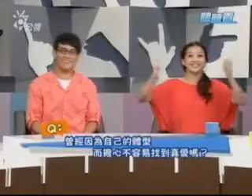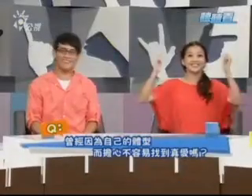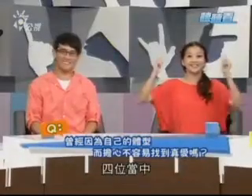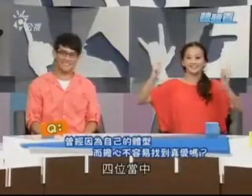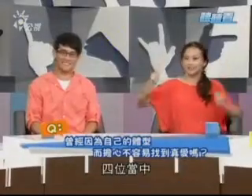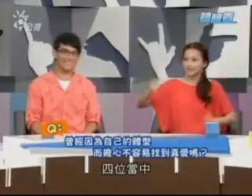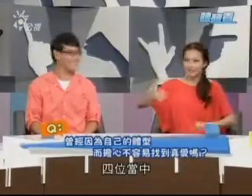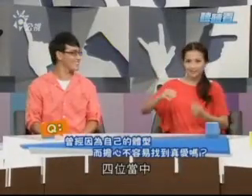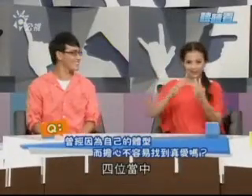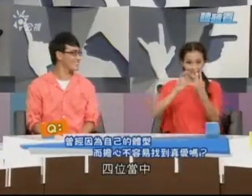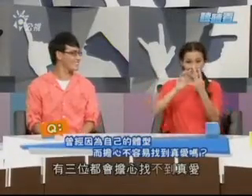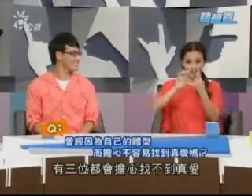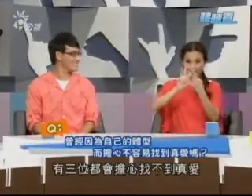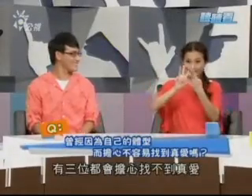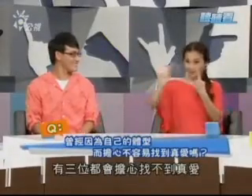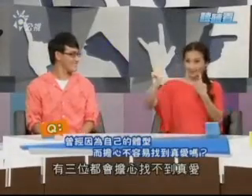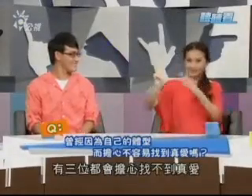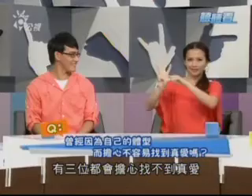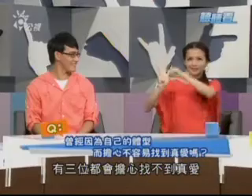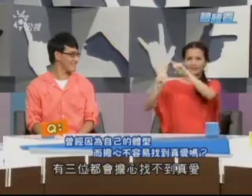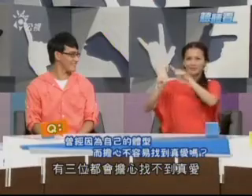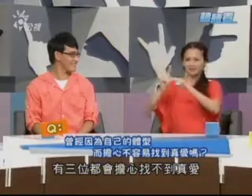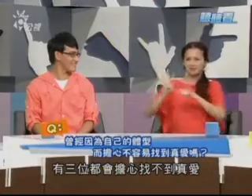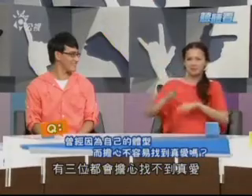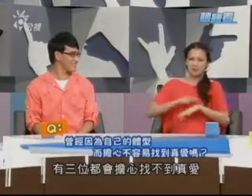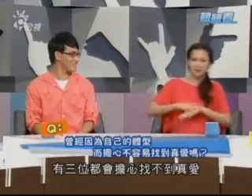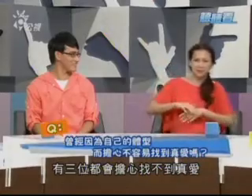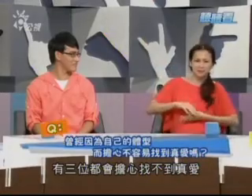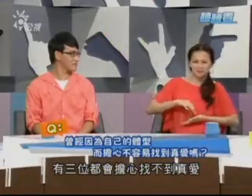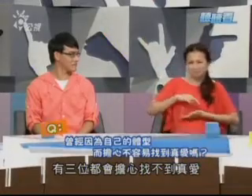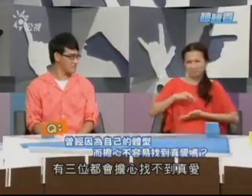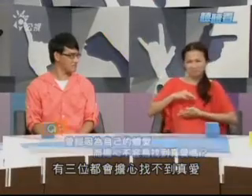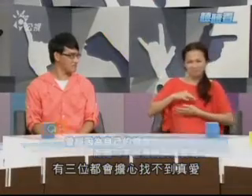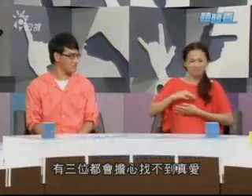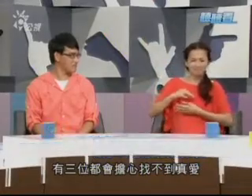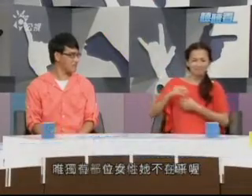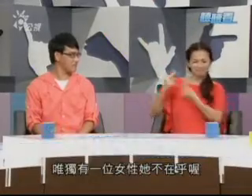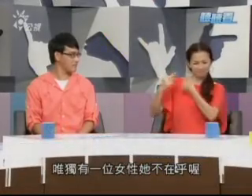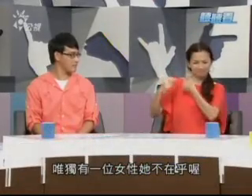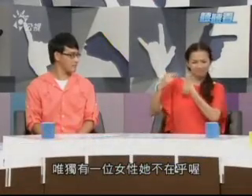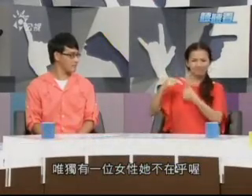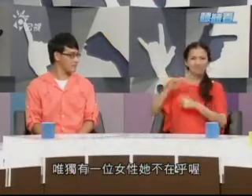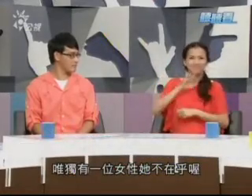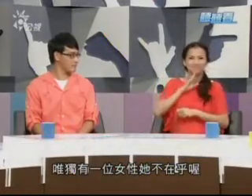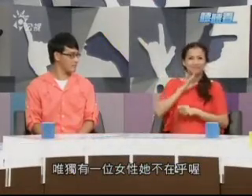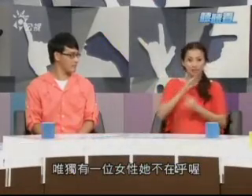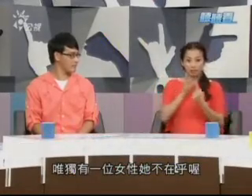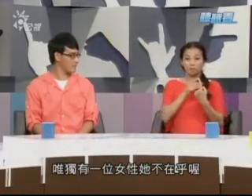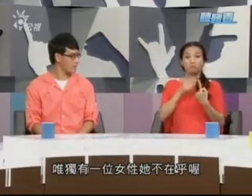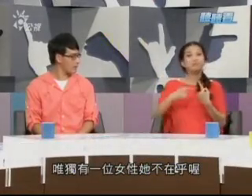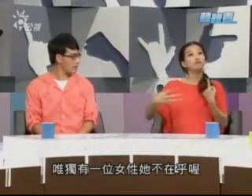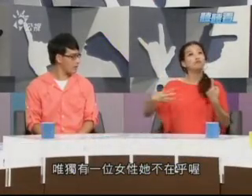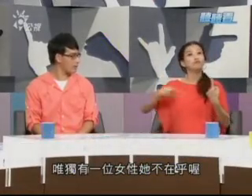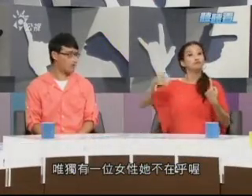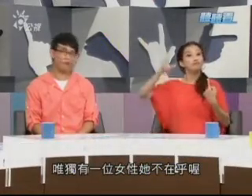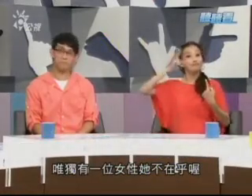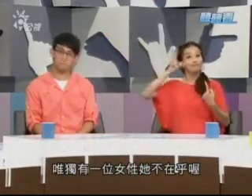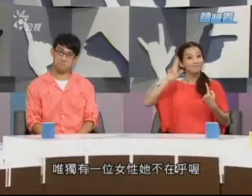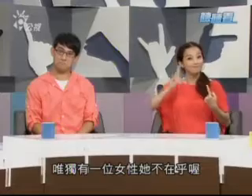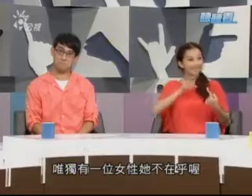哦，四位当中有三位都会担心找不到真爱，唯独呢有一位女性她不在乎哦。